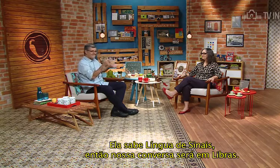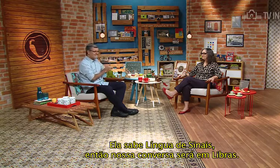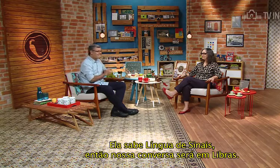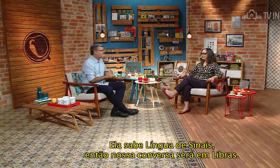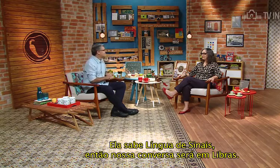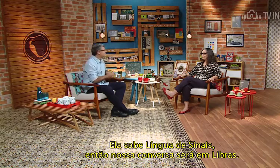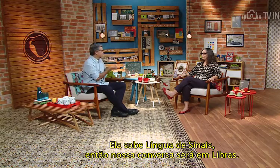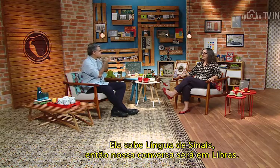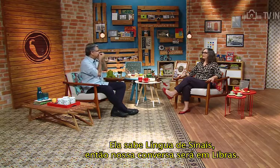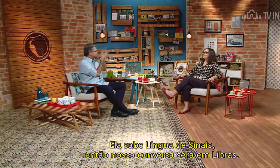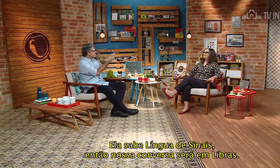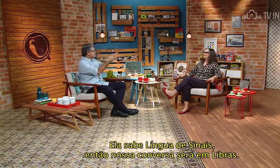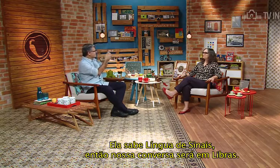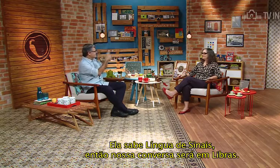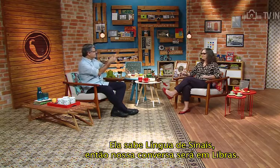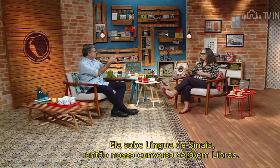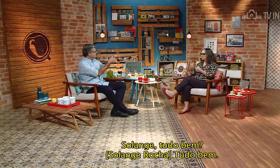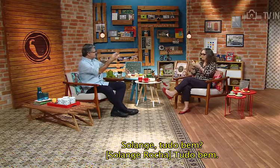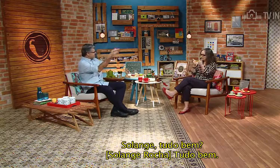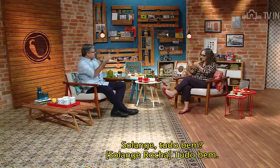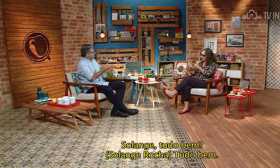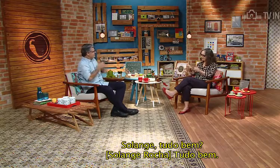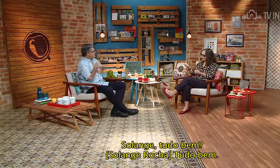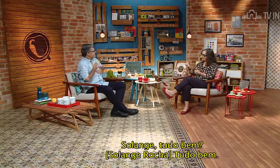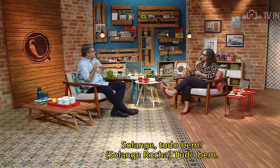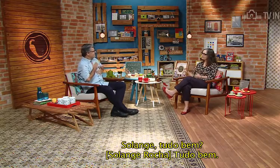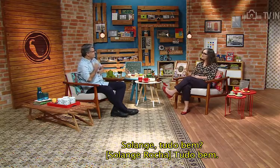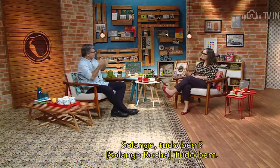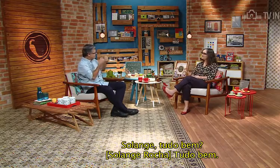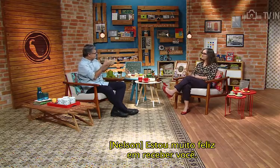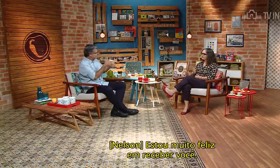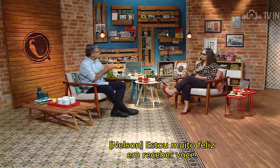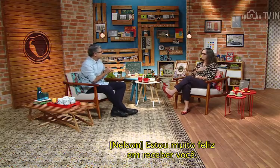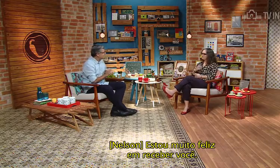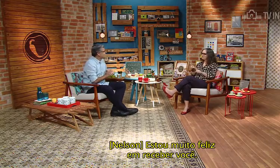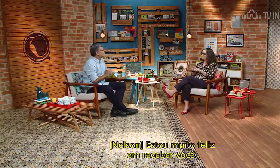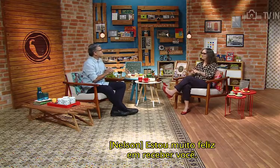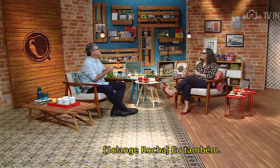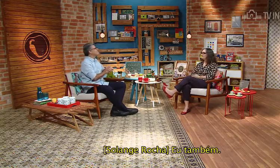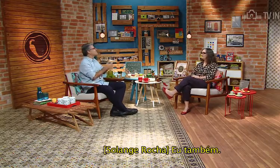nossa conversa será em libras. Solange, tudo bem? Tudo bem. Estou muito feliz em receber você. também.